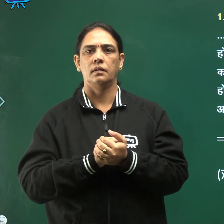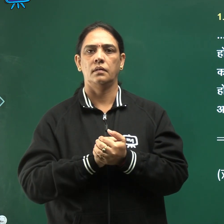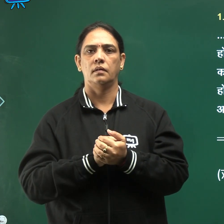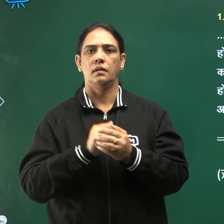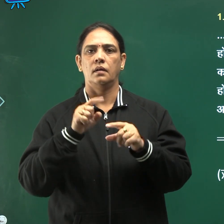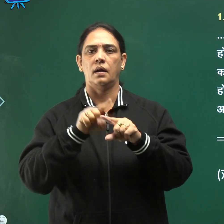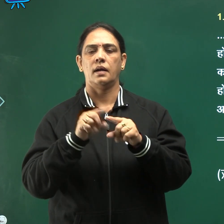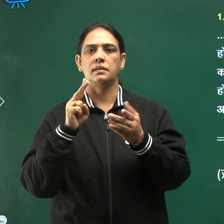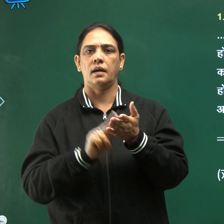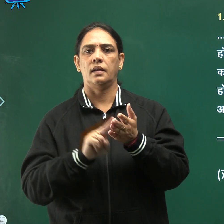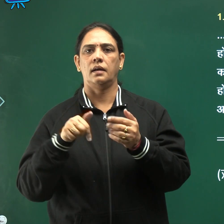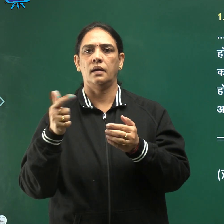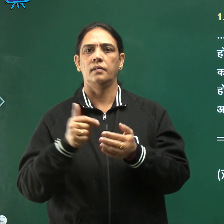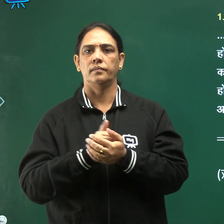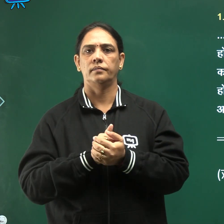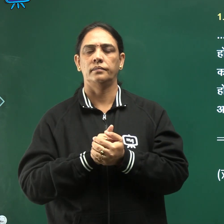xn की